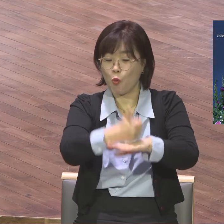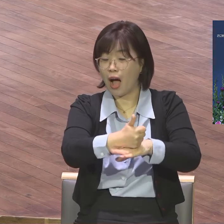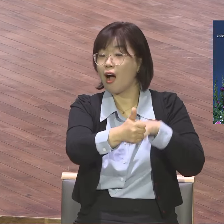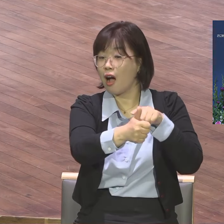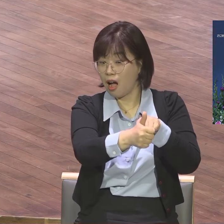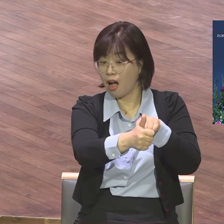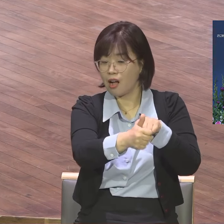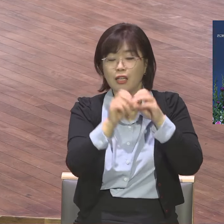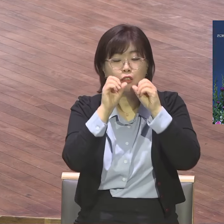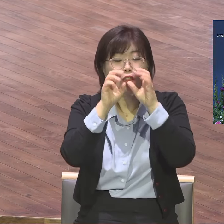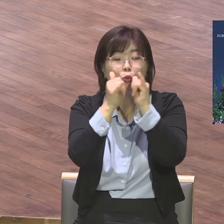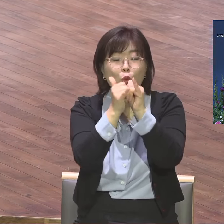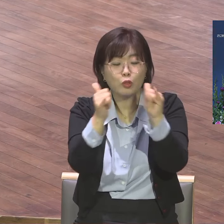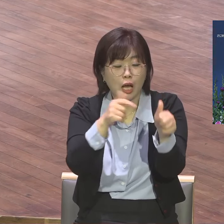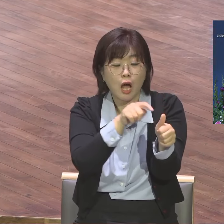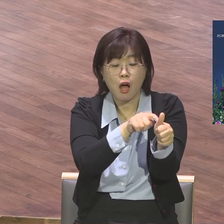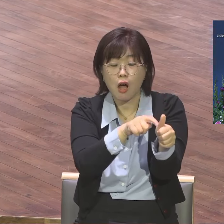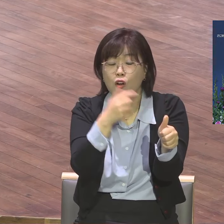이 전도자는